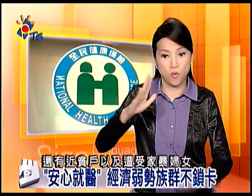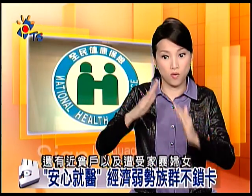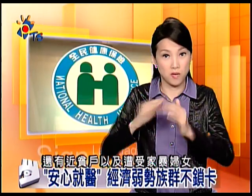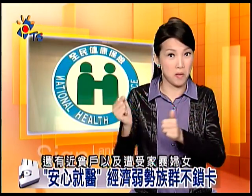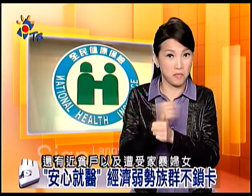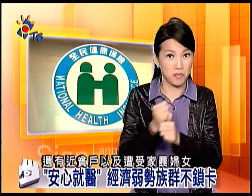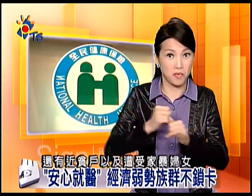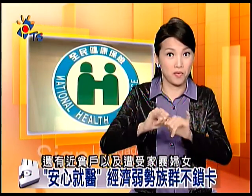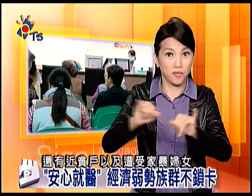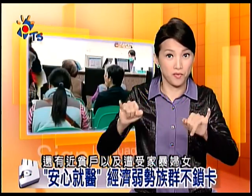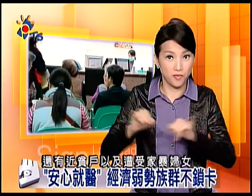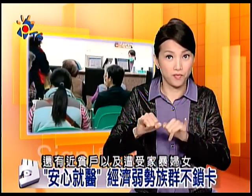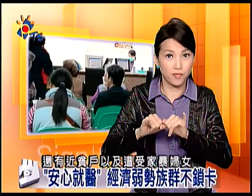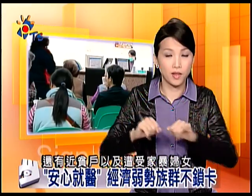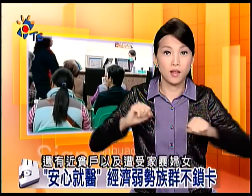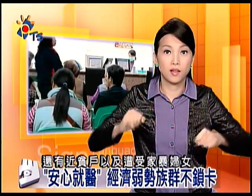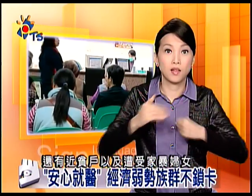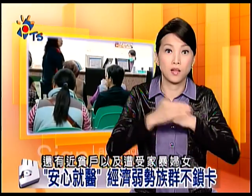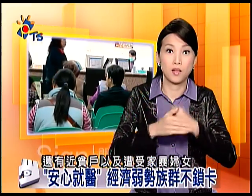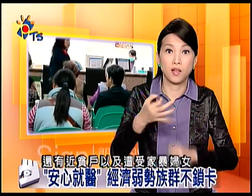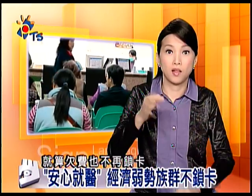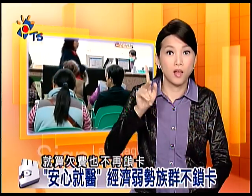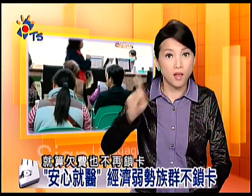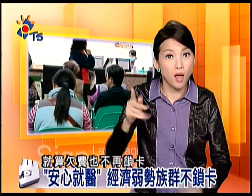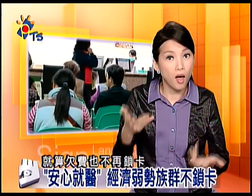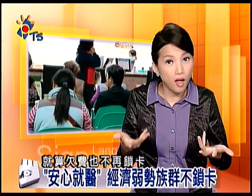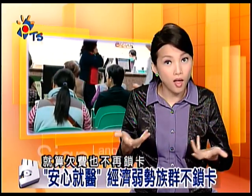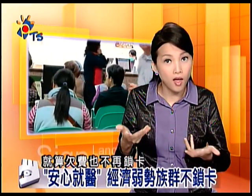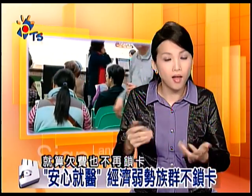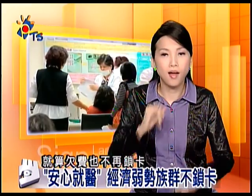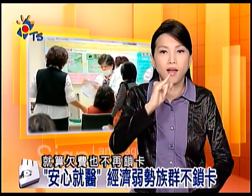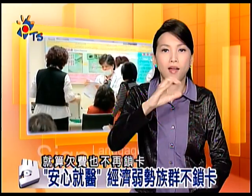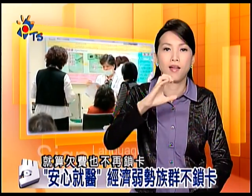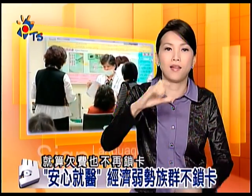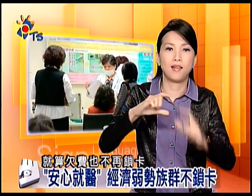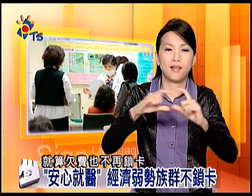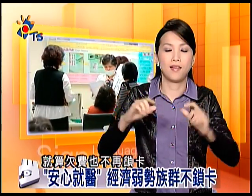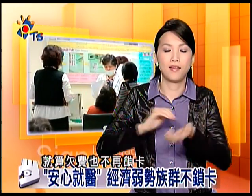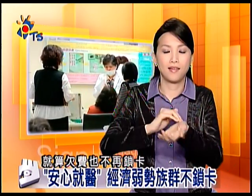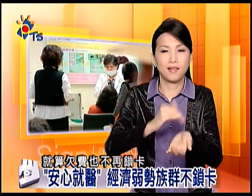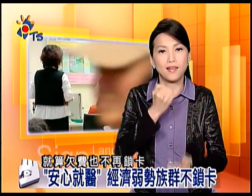及遭受家暴的妇女，就算欠费也不再锁卡。